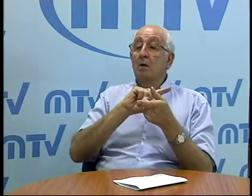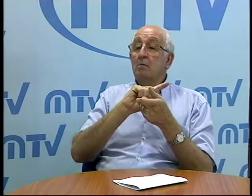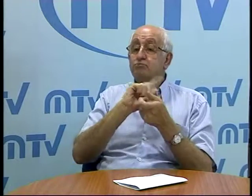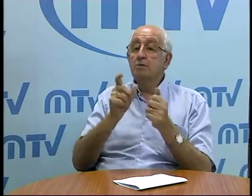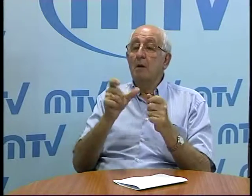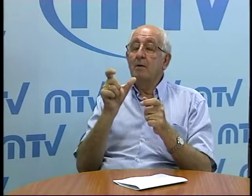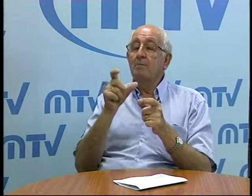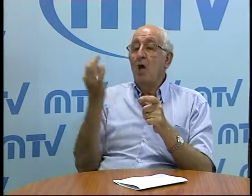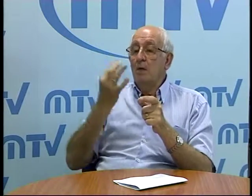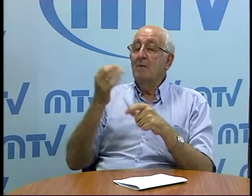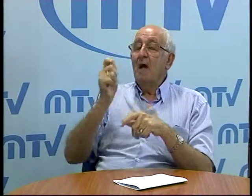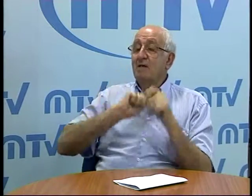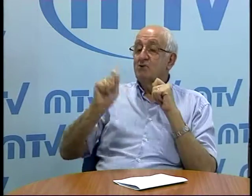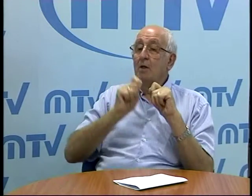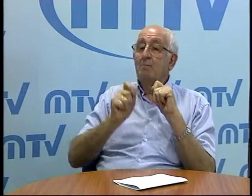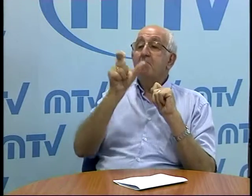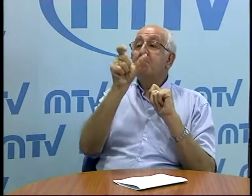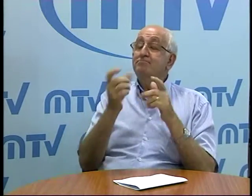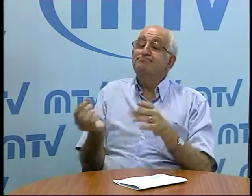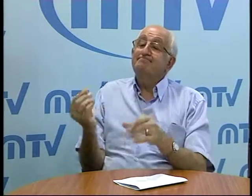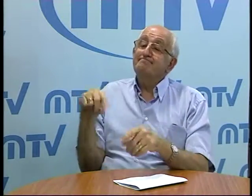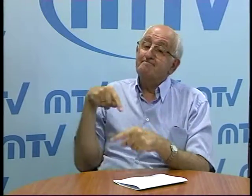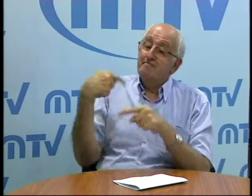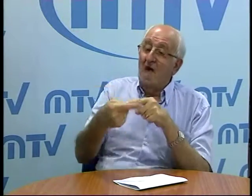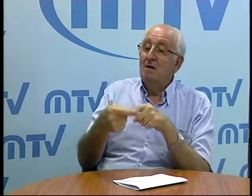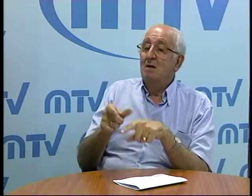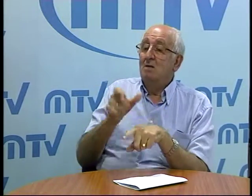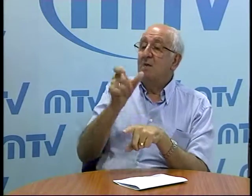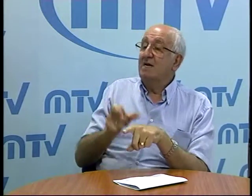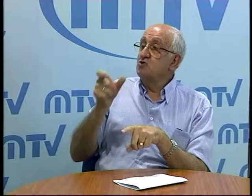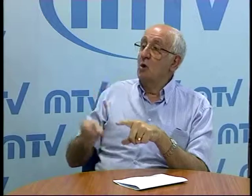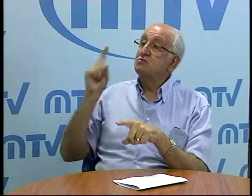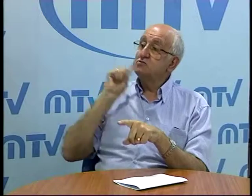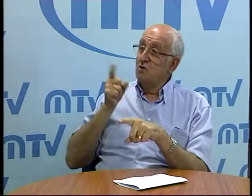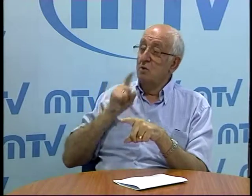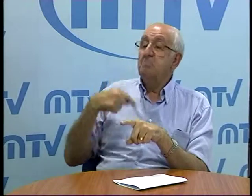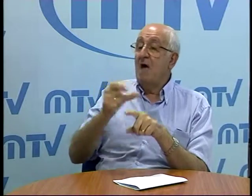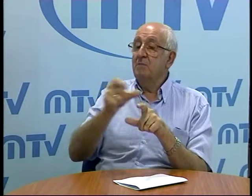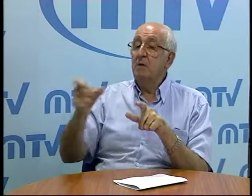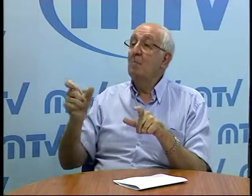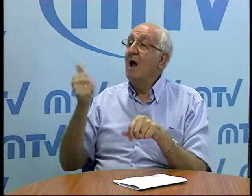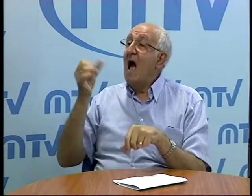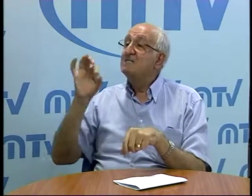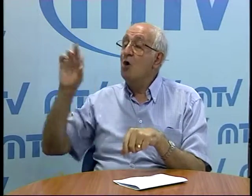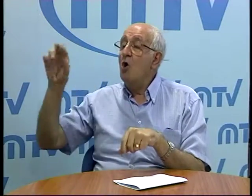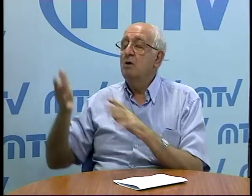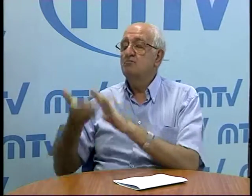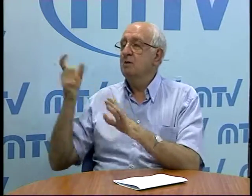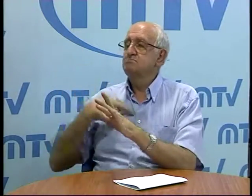la palabra persona habría que incluirla dentro de los estatutos de la